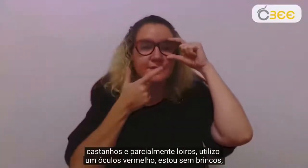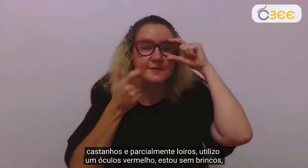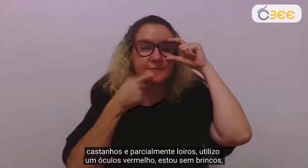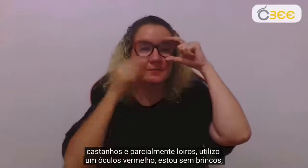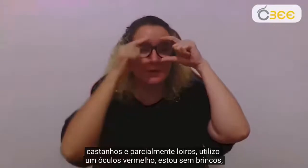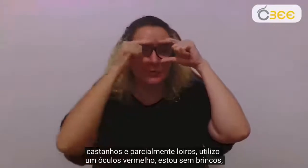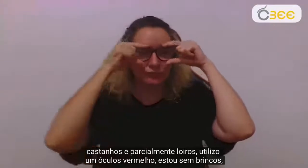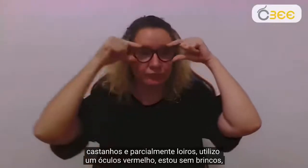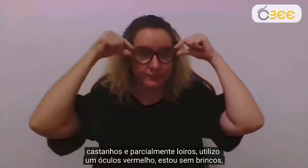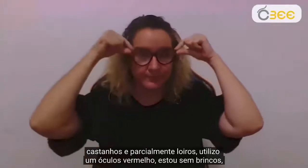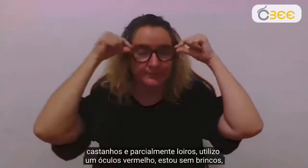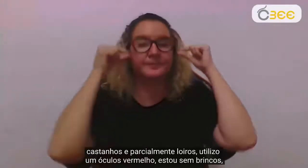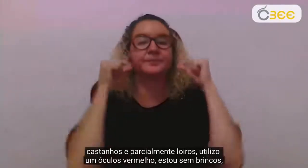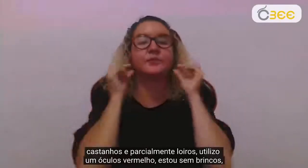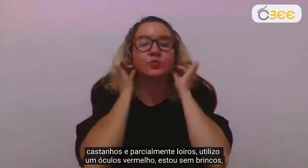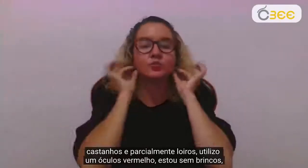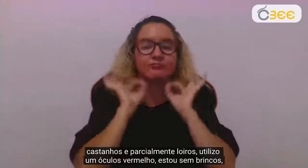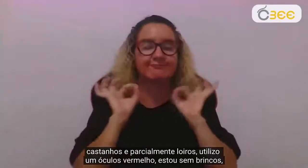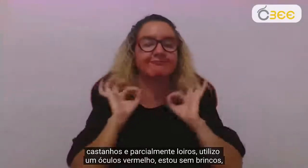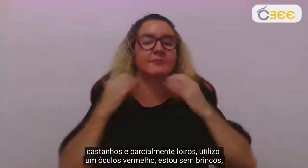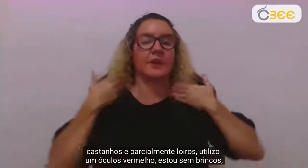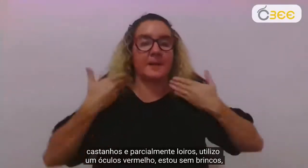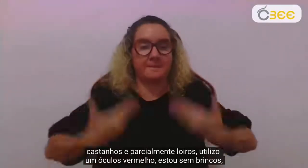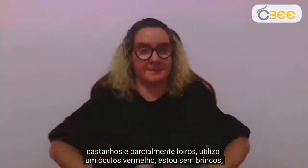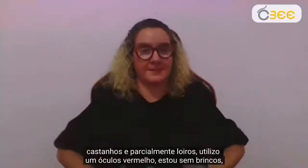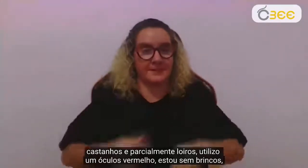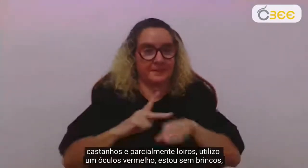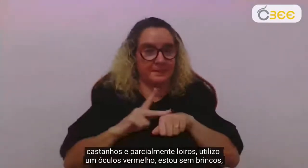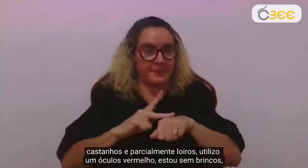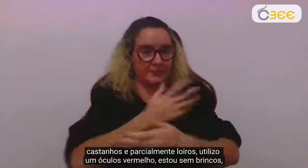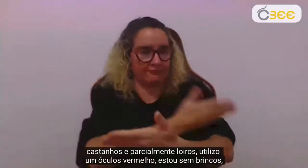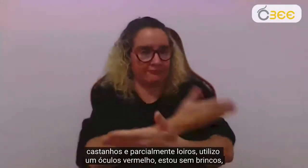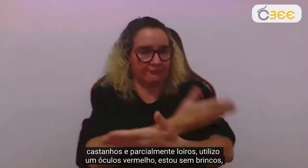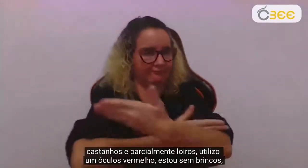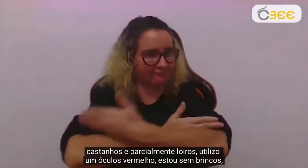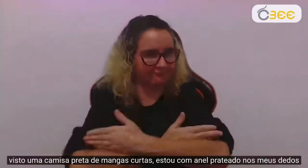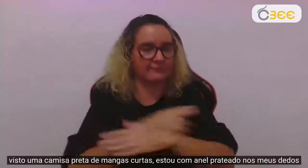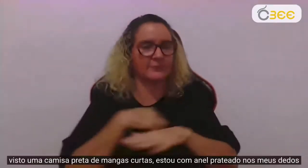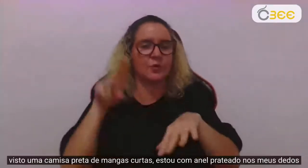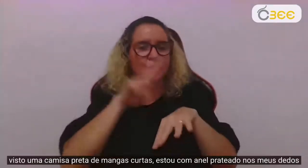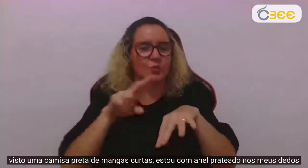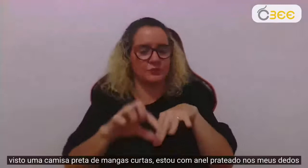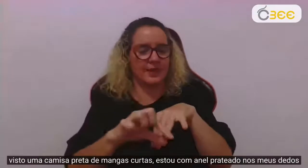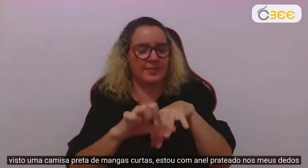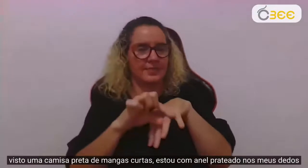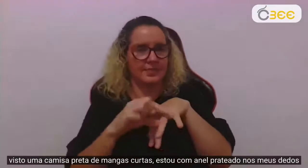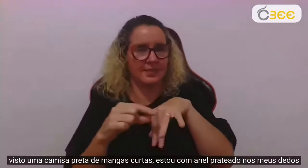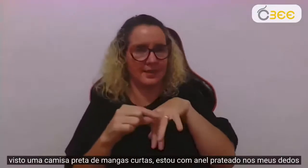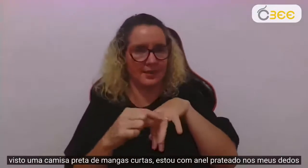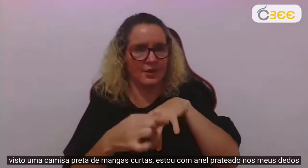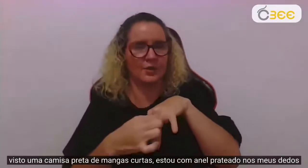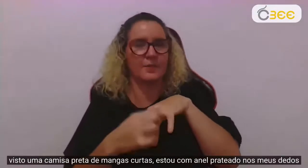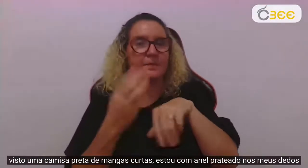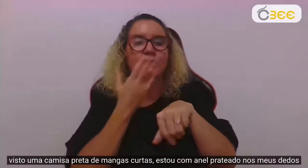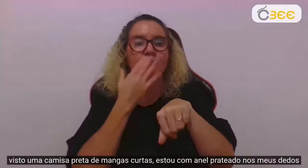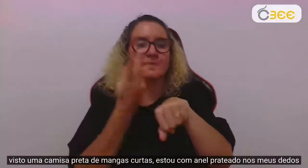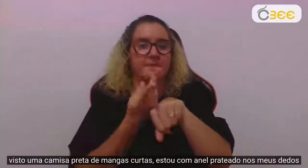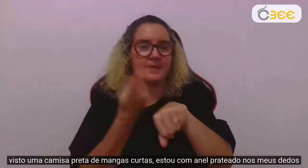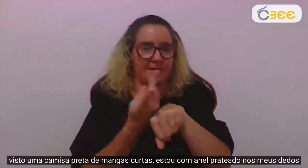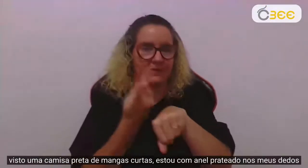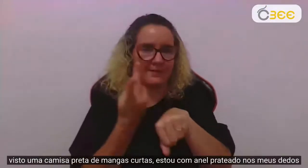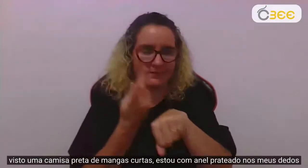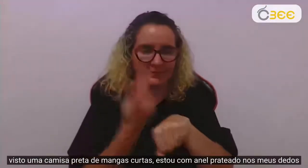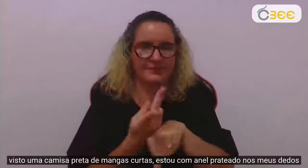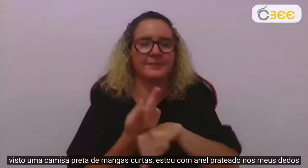Utilizo um óculos vermelho. Estou sem brincos. Visto uma camisa preta de mangas curtas. Estou com um